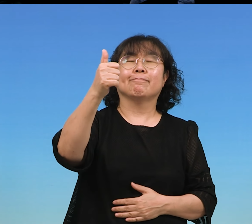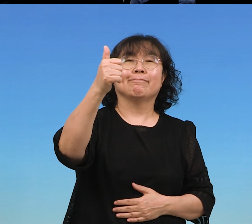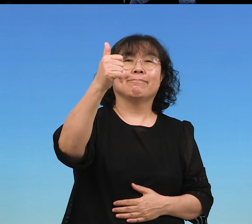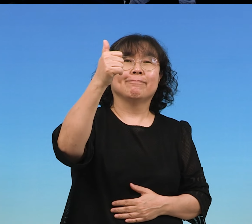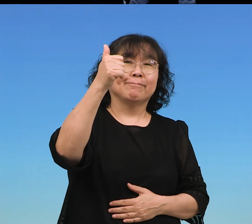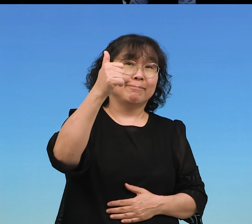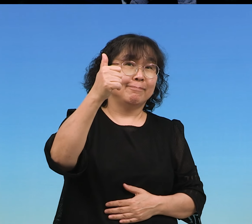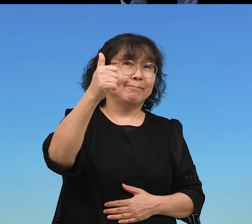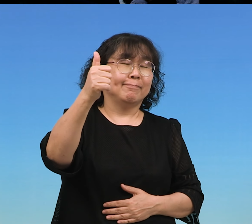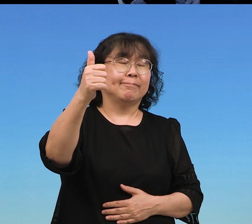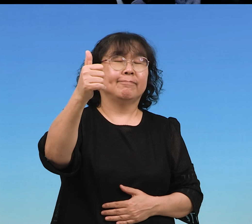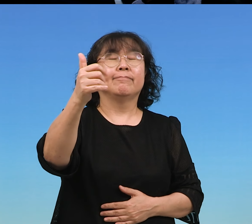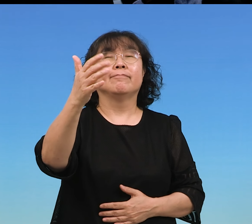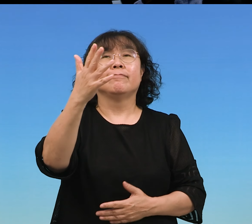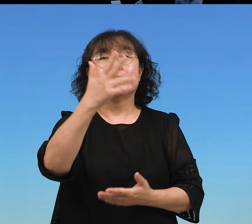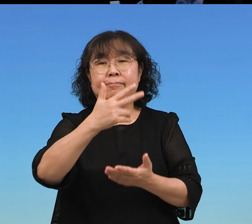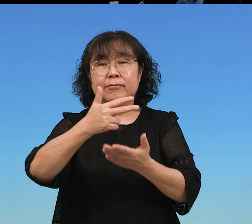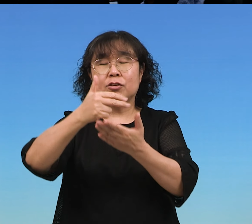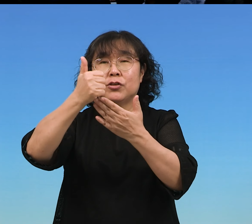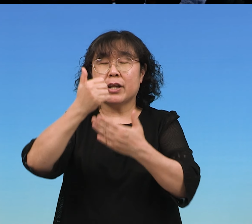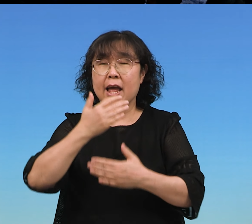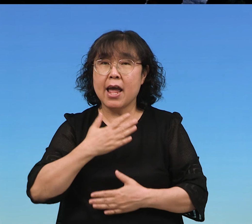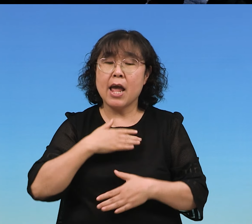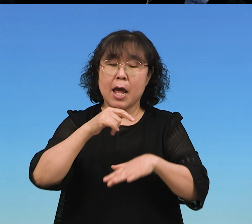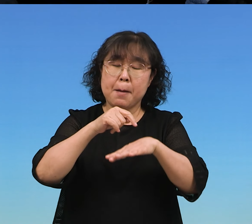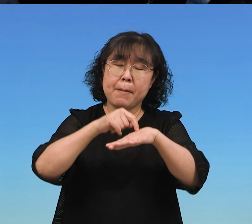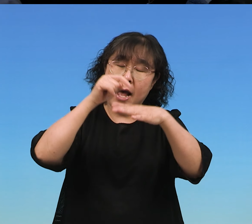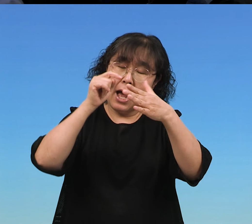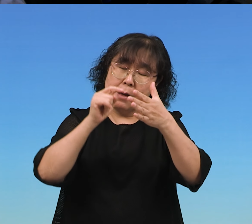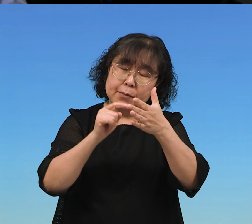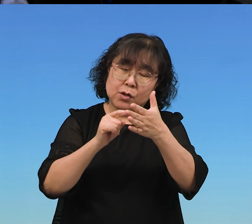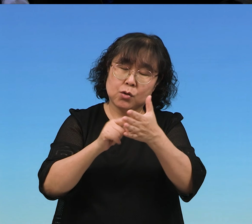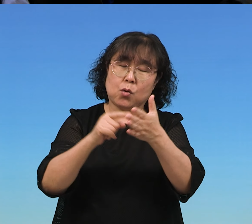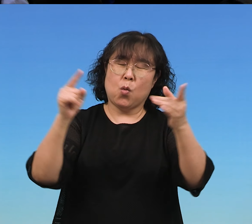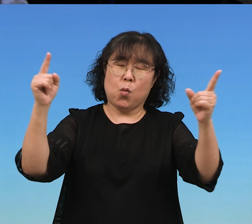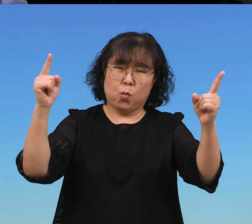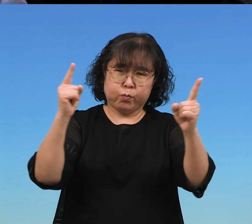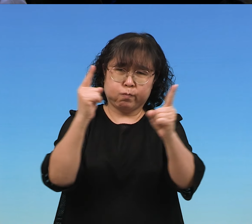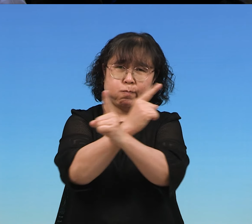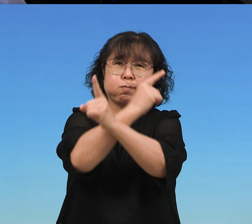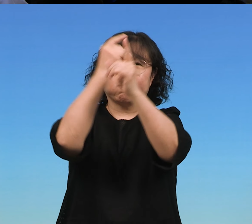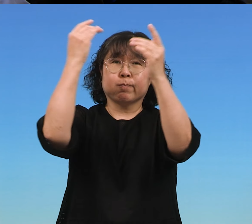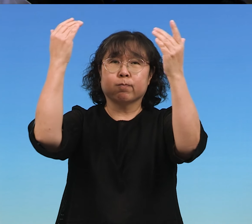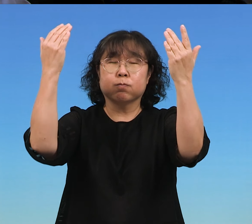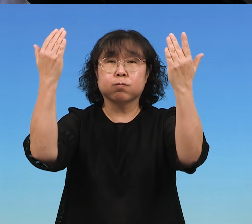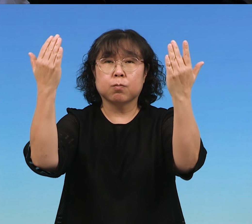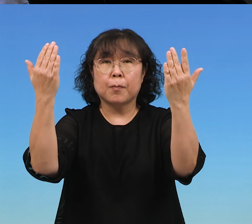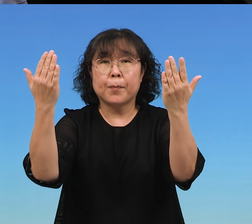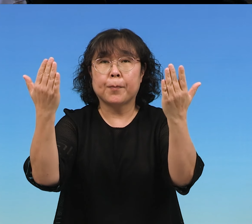영안을 열고 영적인 안목을 가지고 노래합니다. 주는 내 마음을 고치시고,